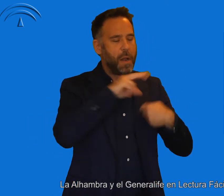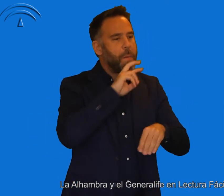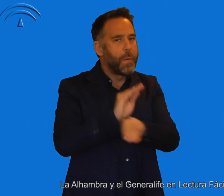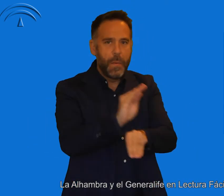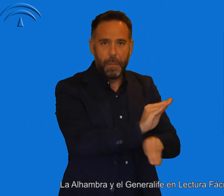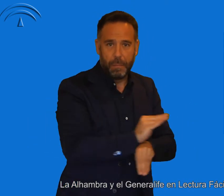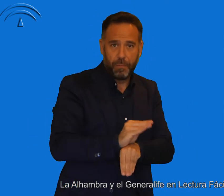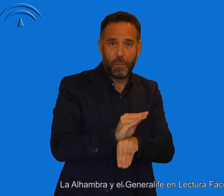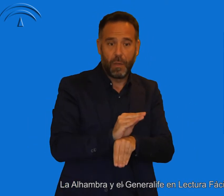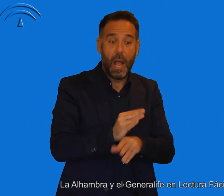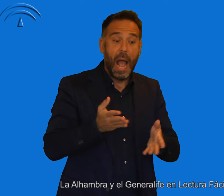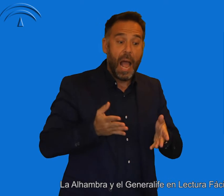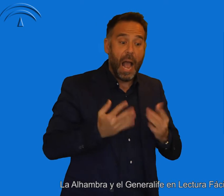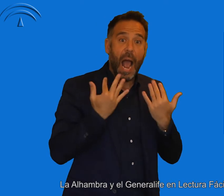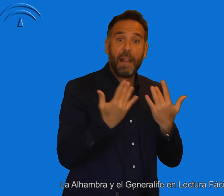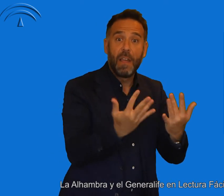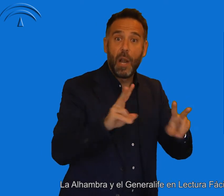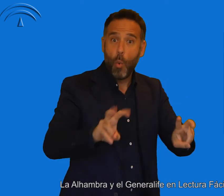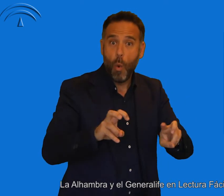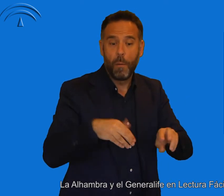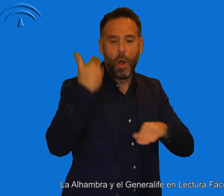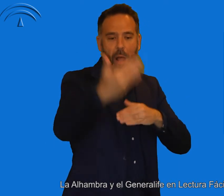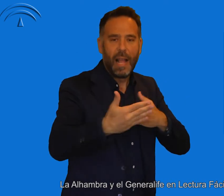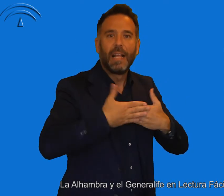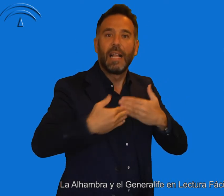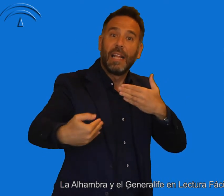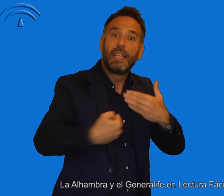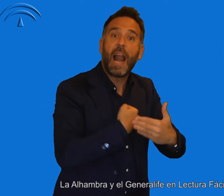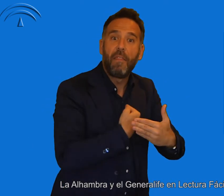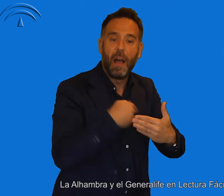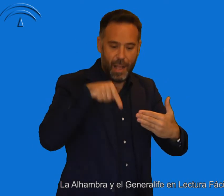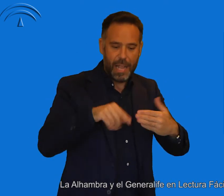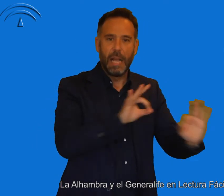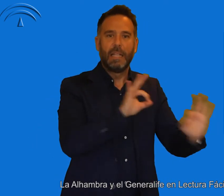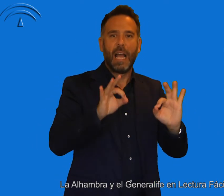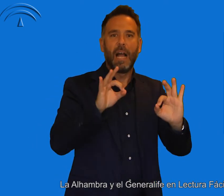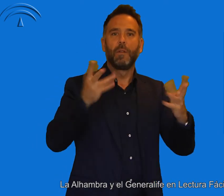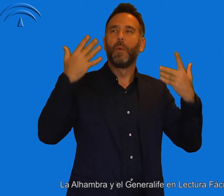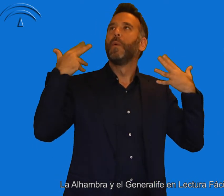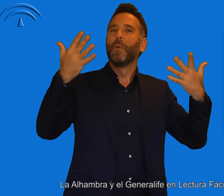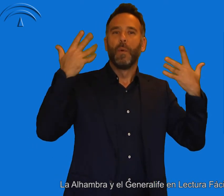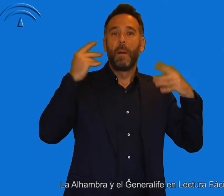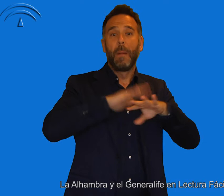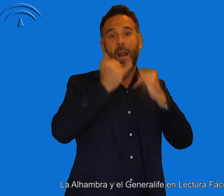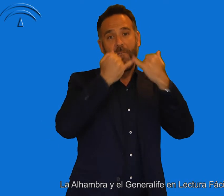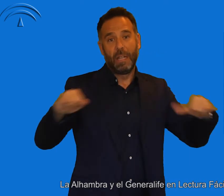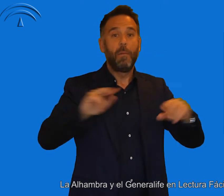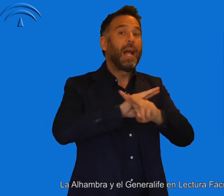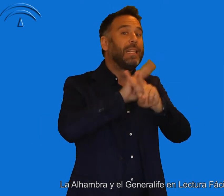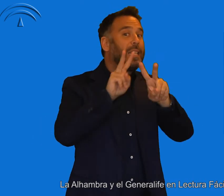conservarlo. Los jardines nuevos están en la entrada. En ellos hay un teatro al aire libre para el Festival